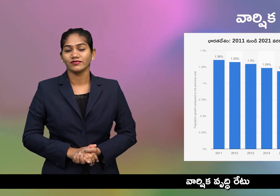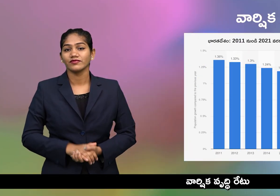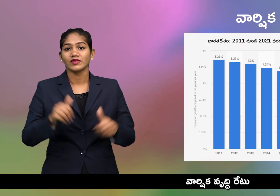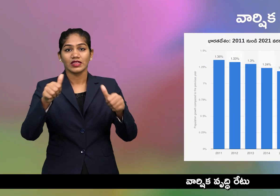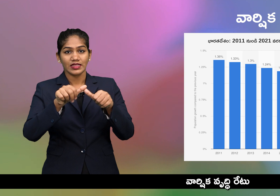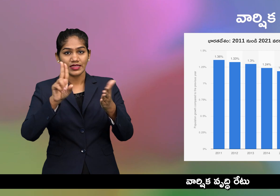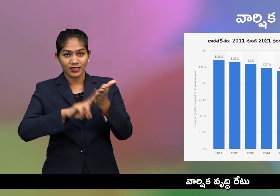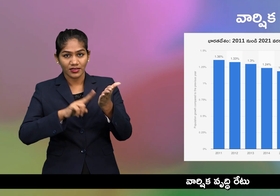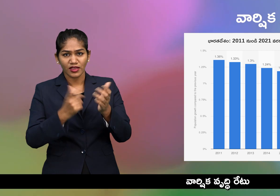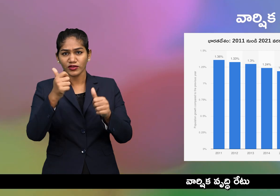వార్షిక వృద్ధి రేటు.